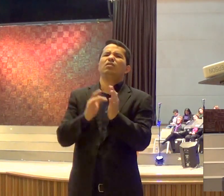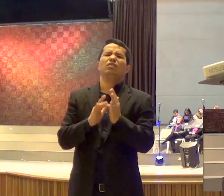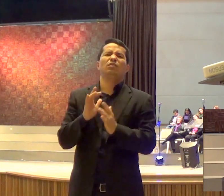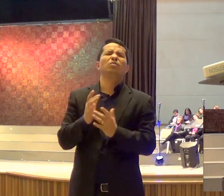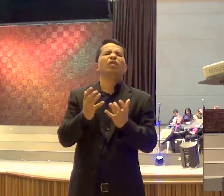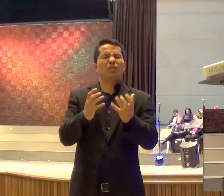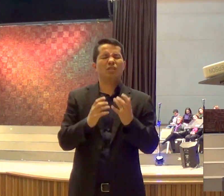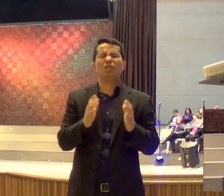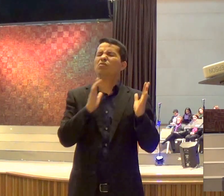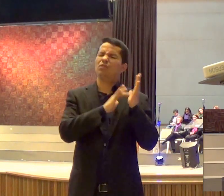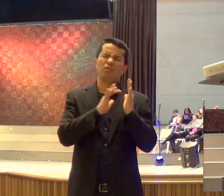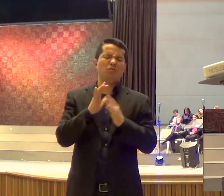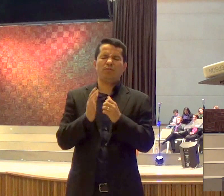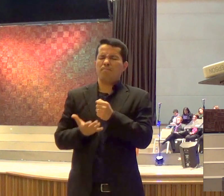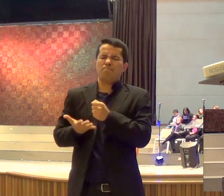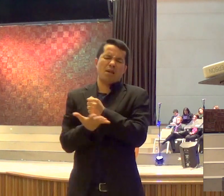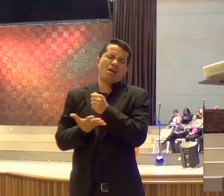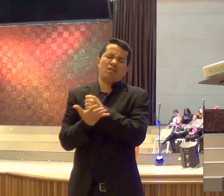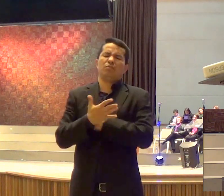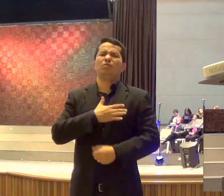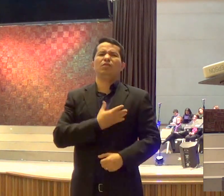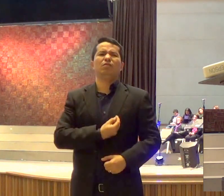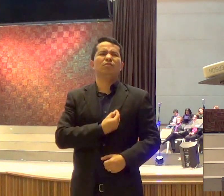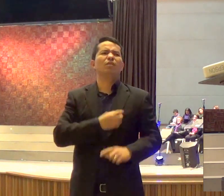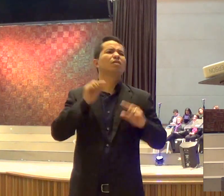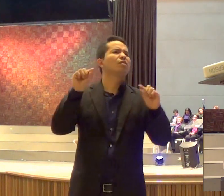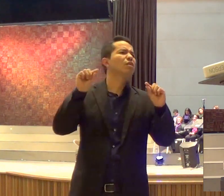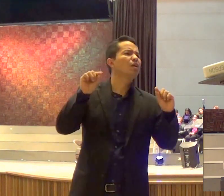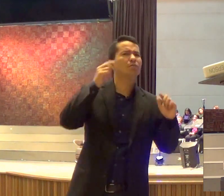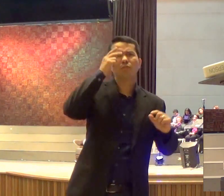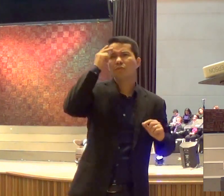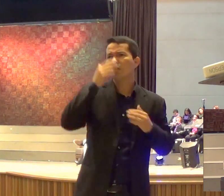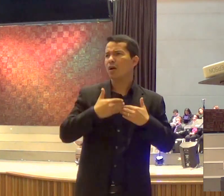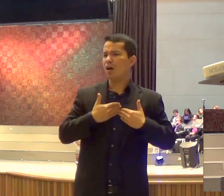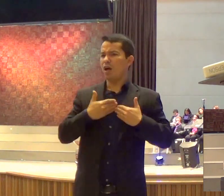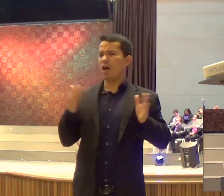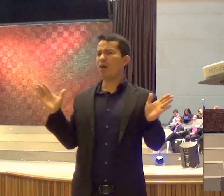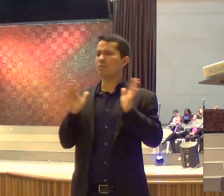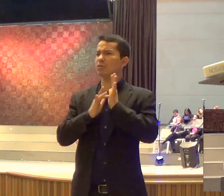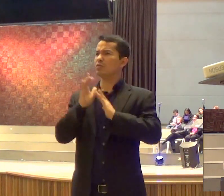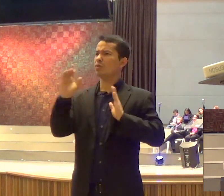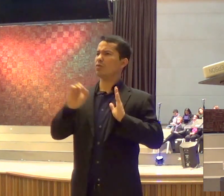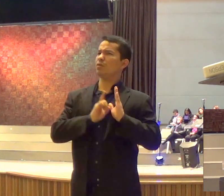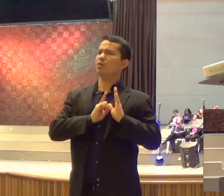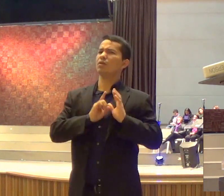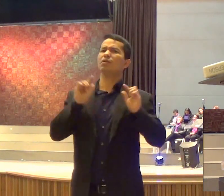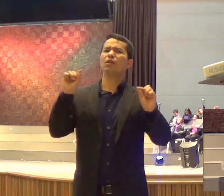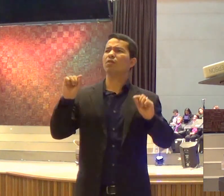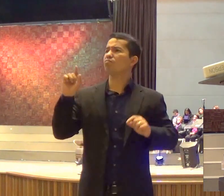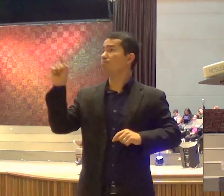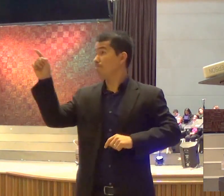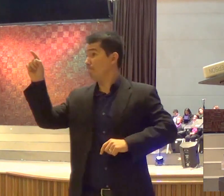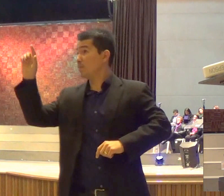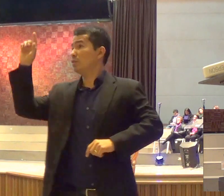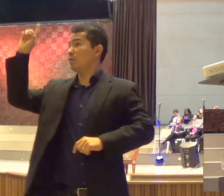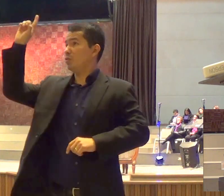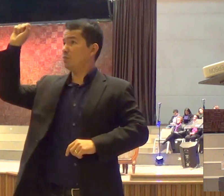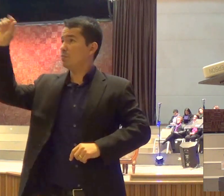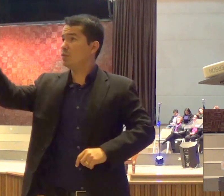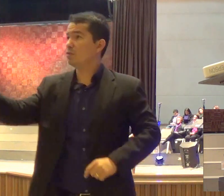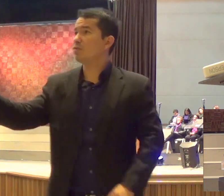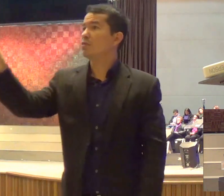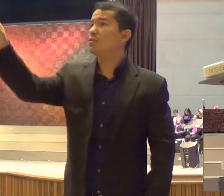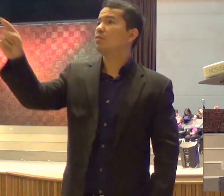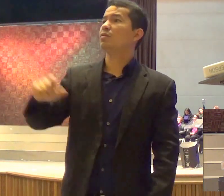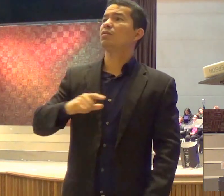eu quero que ele seja o alicerce da minha vida levante a sua mão aonde você estiver eu quero orar por você Deus abençoe pode abaixar